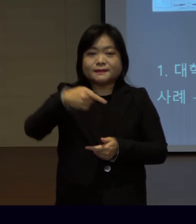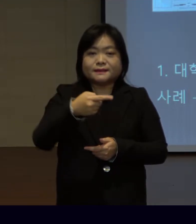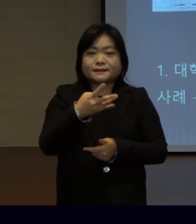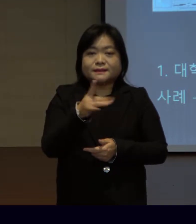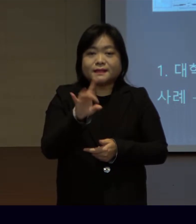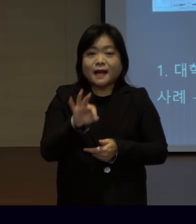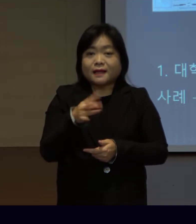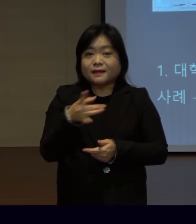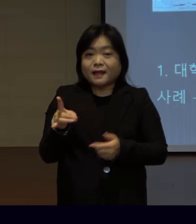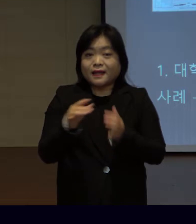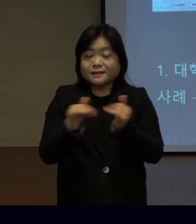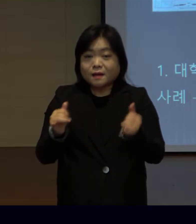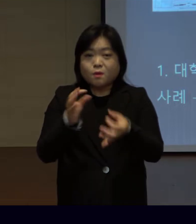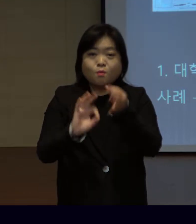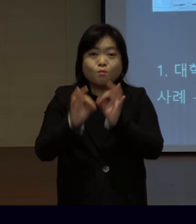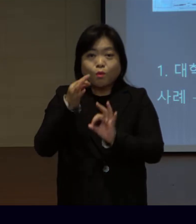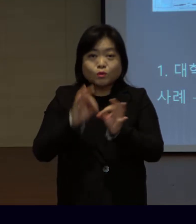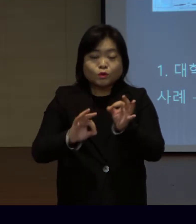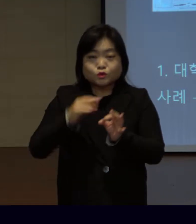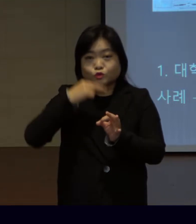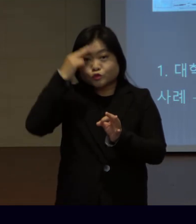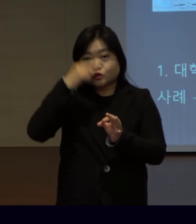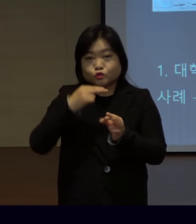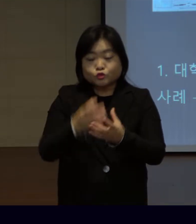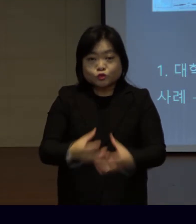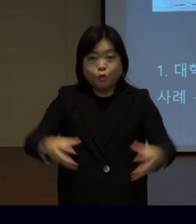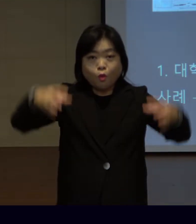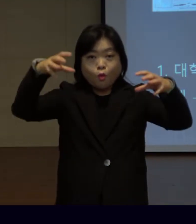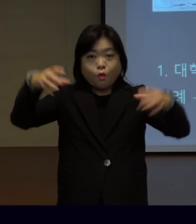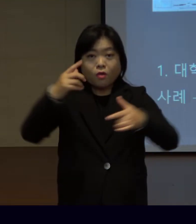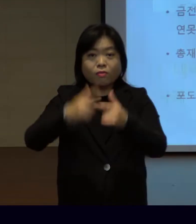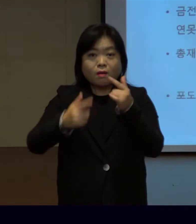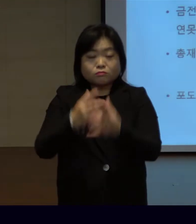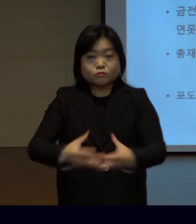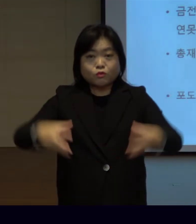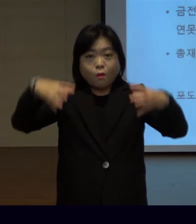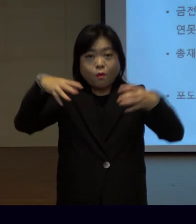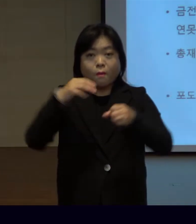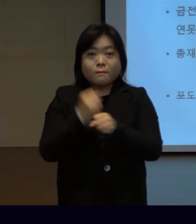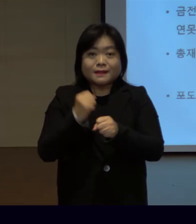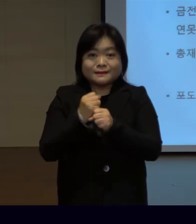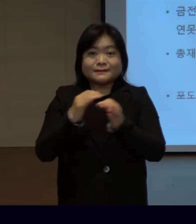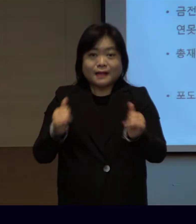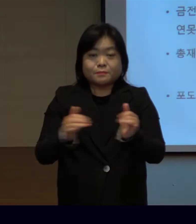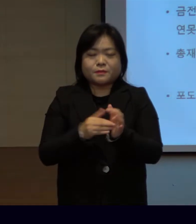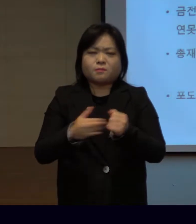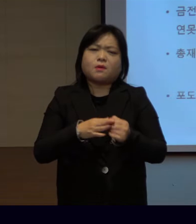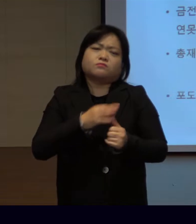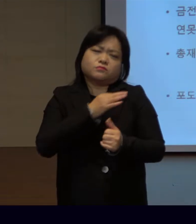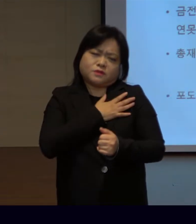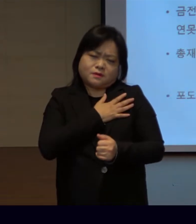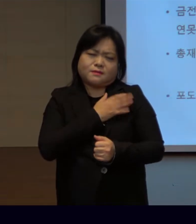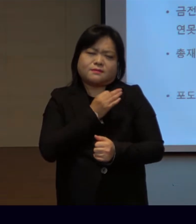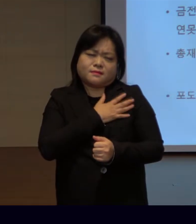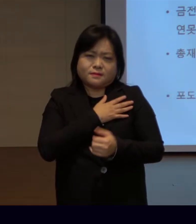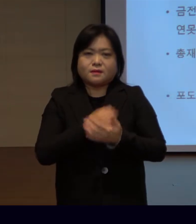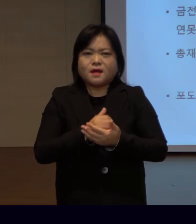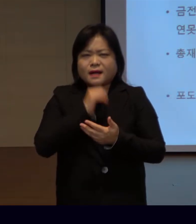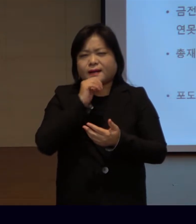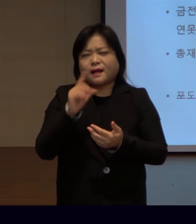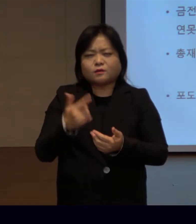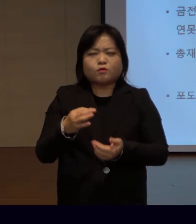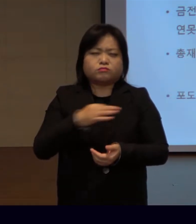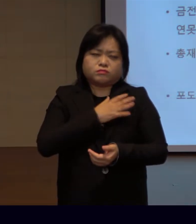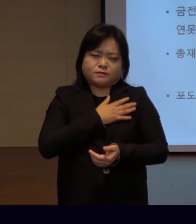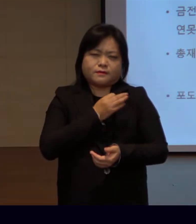혁명 전에 그 포도주 와인통, 오크통 제조인이었어요. 물론 그러니까 부르주아죠. 말하자면 가난한 게 아니라 돈이 좀 있는